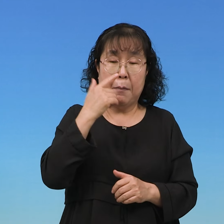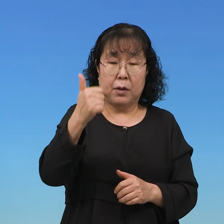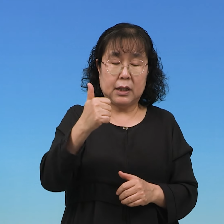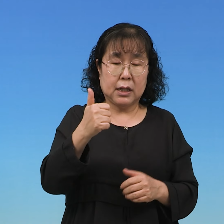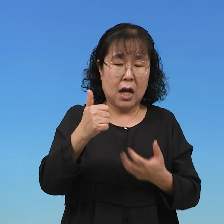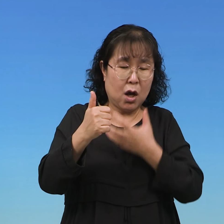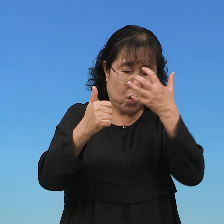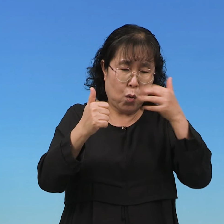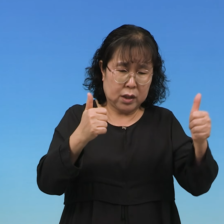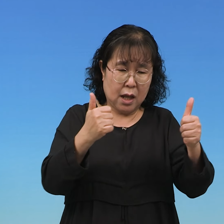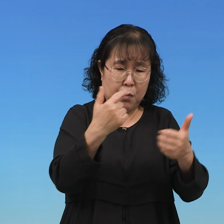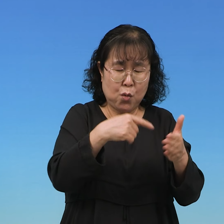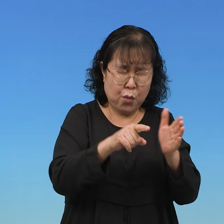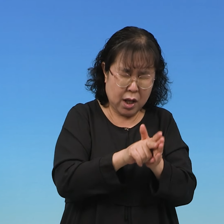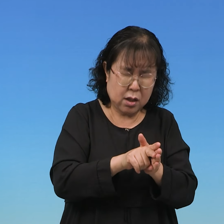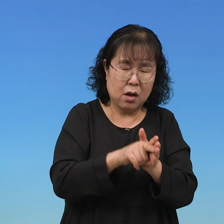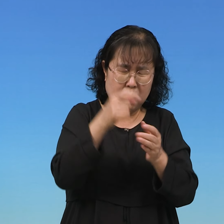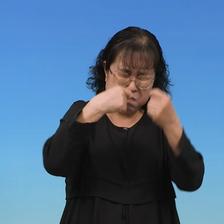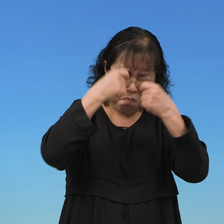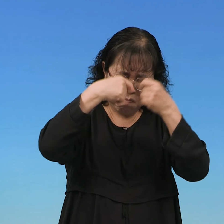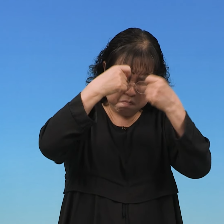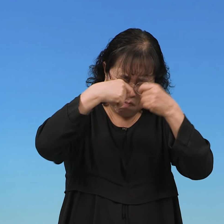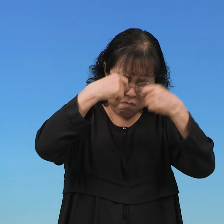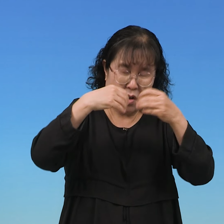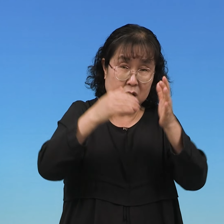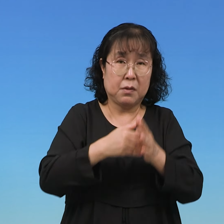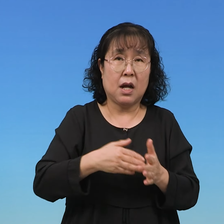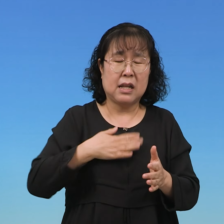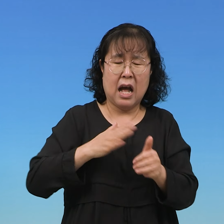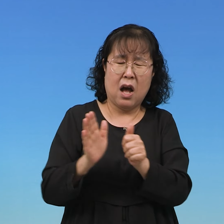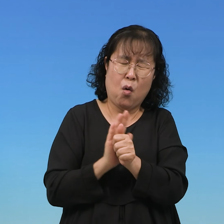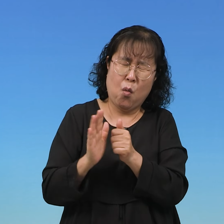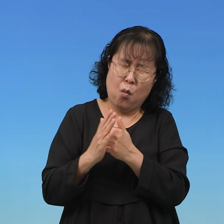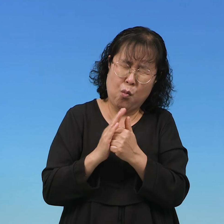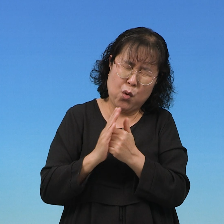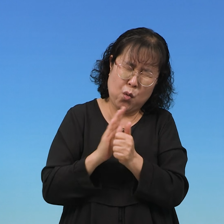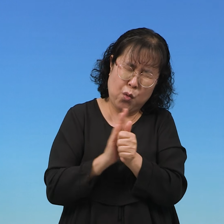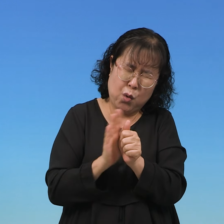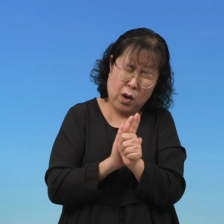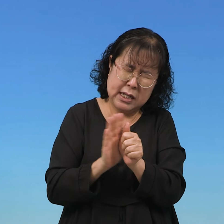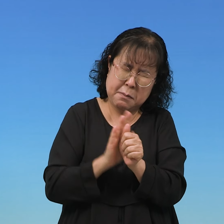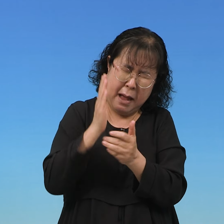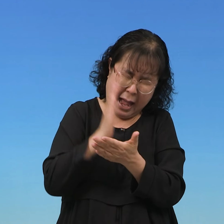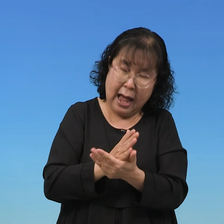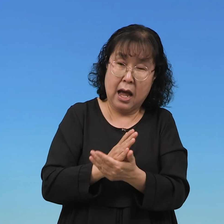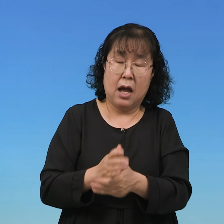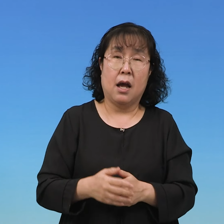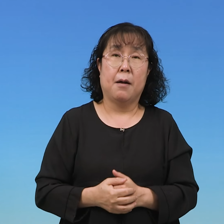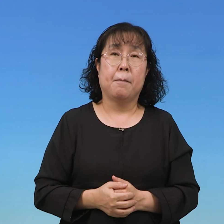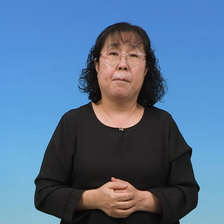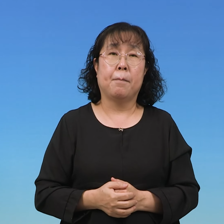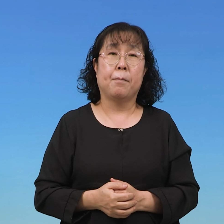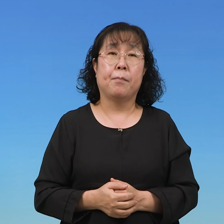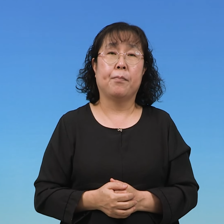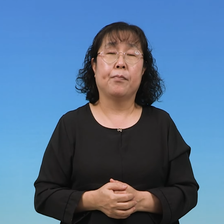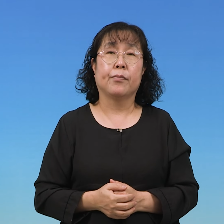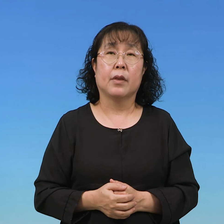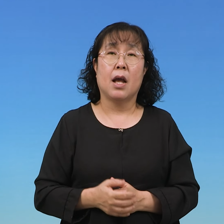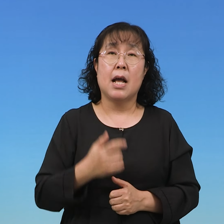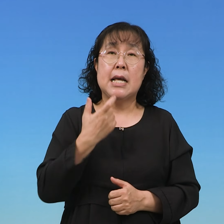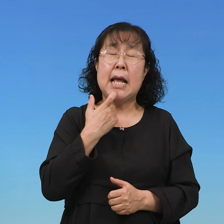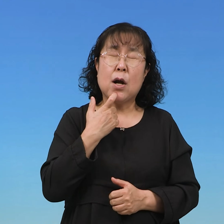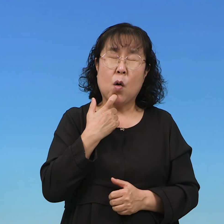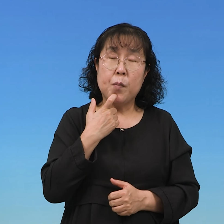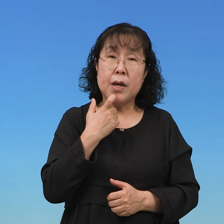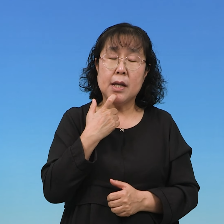지금 그 자녀들의 위로를 거절해요. 그 위로하지 마라. 나는 그 메시지 성경으로 보니까